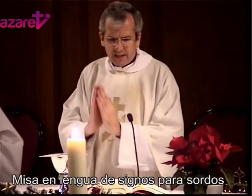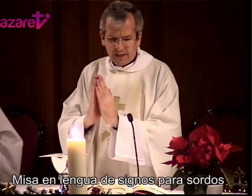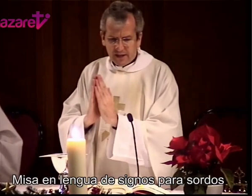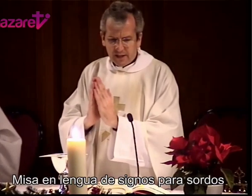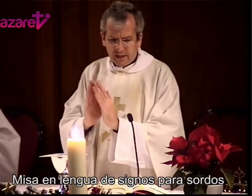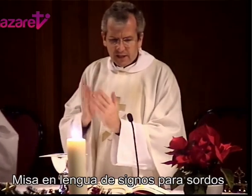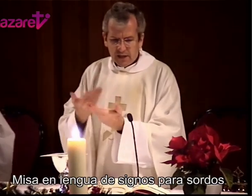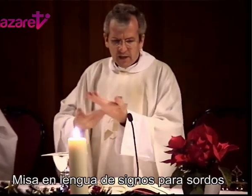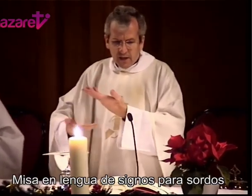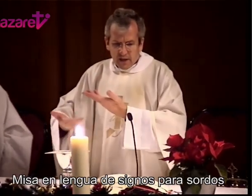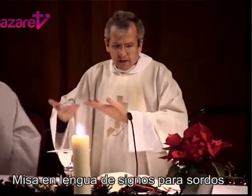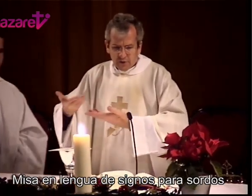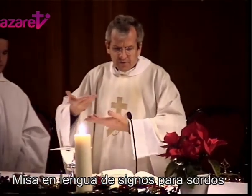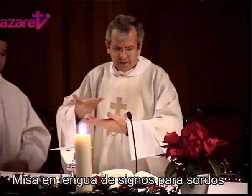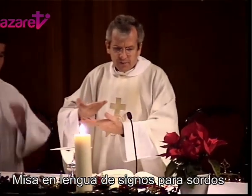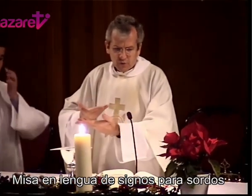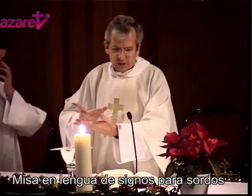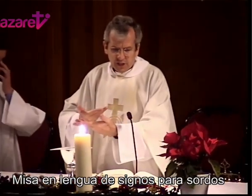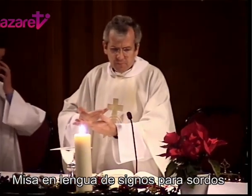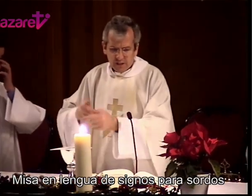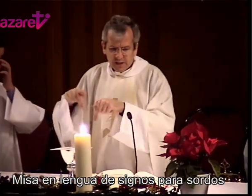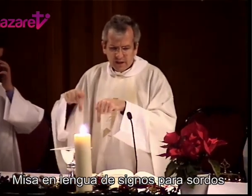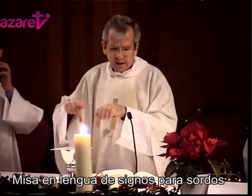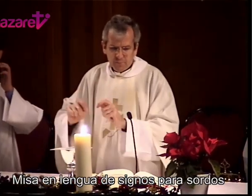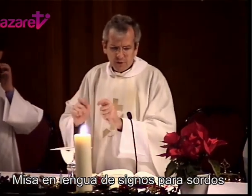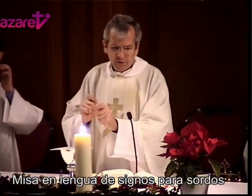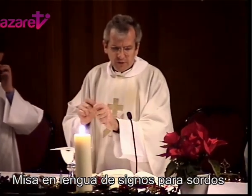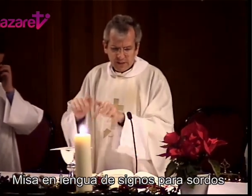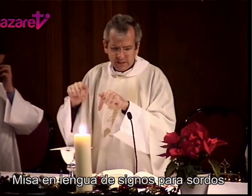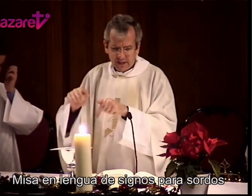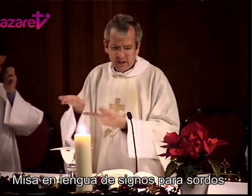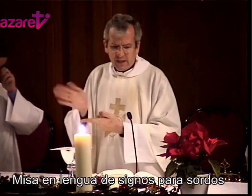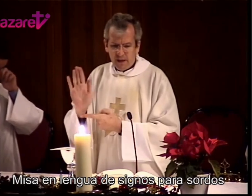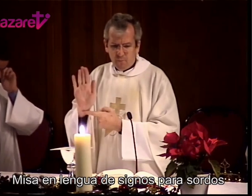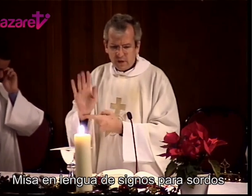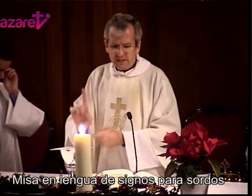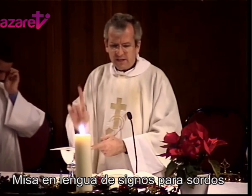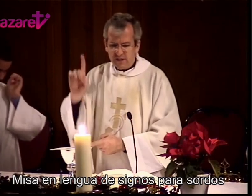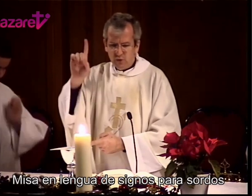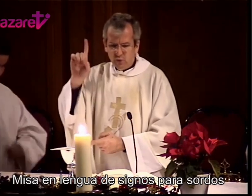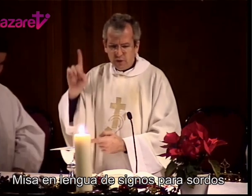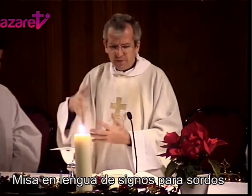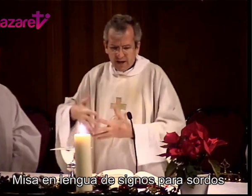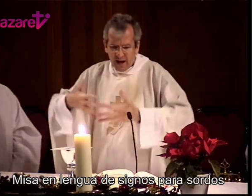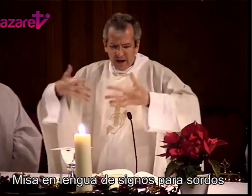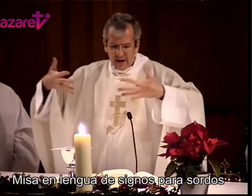santa te ofrecemos, y por este intercambio de dones en el que muestras tu divina